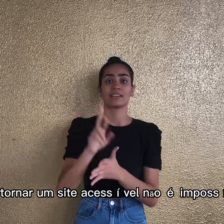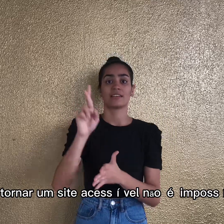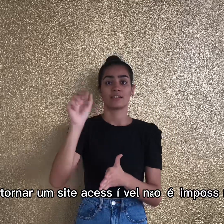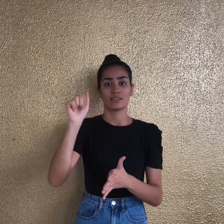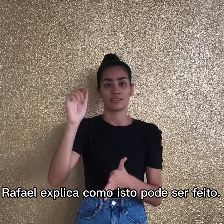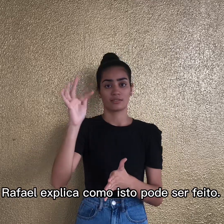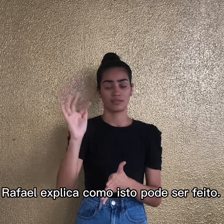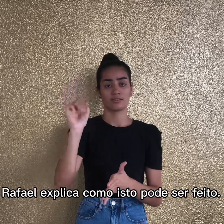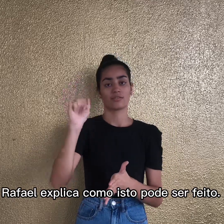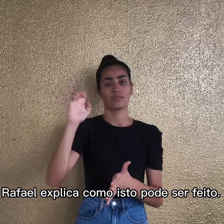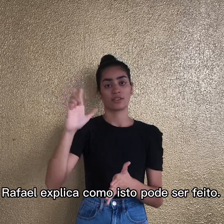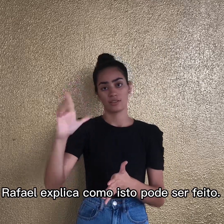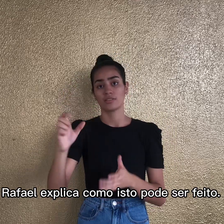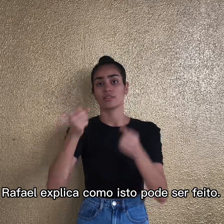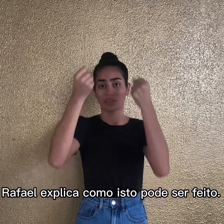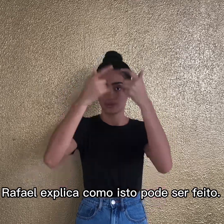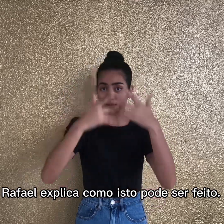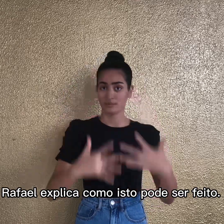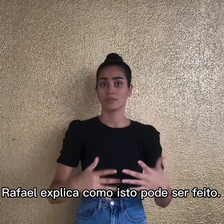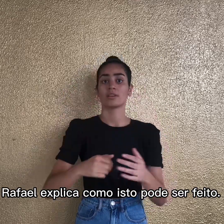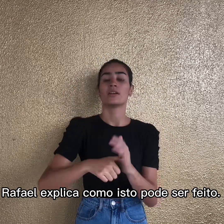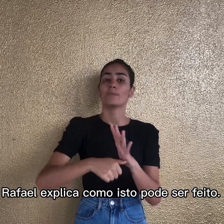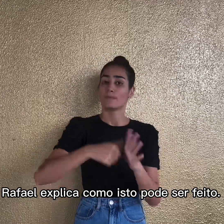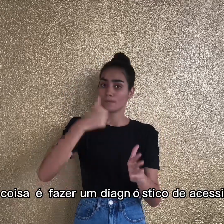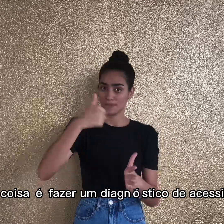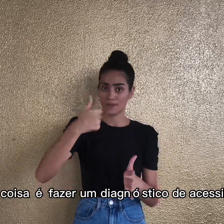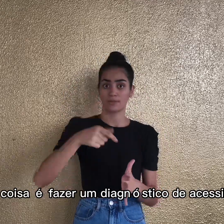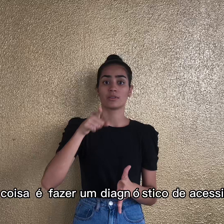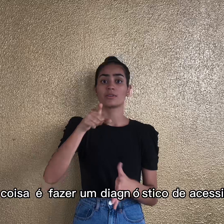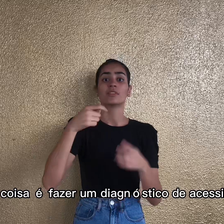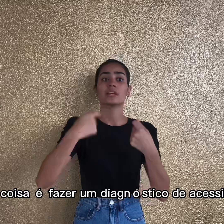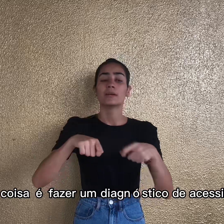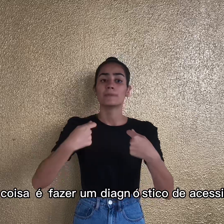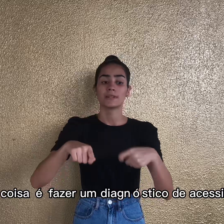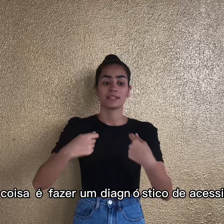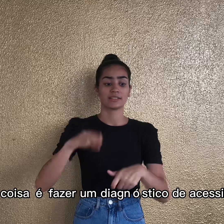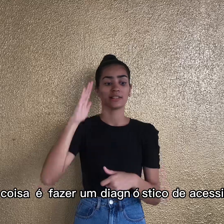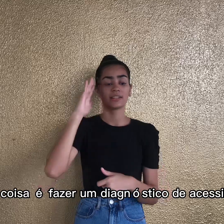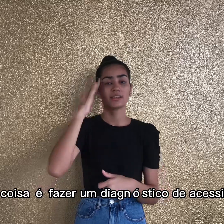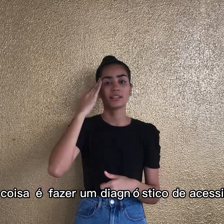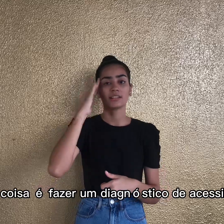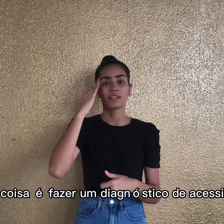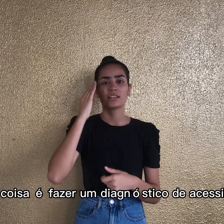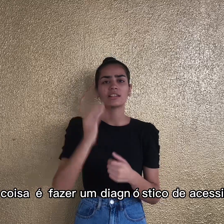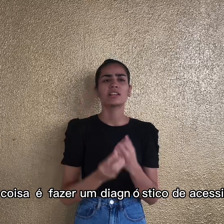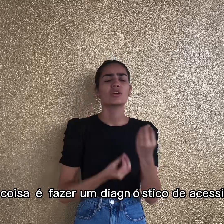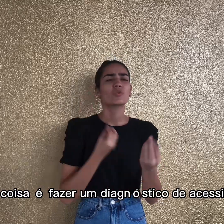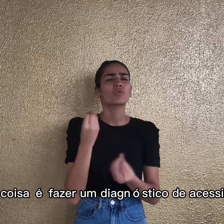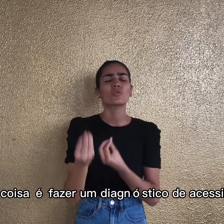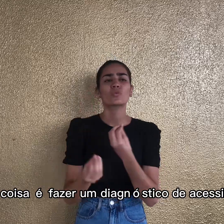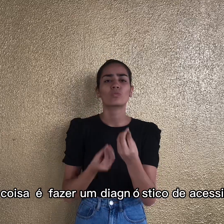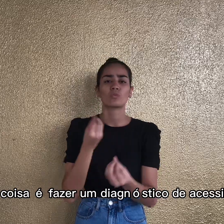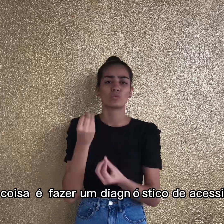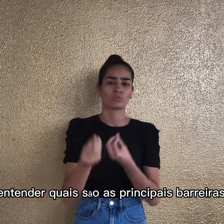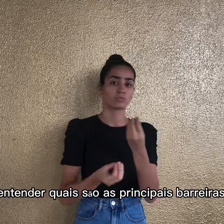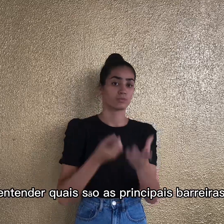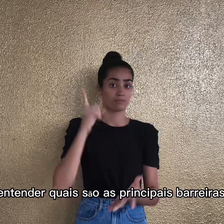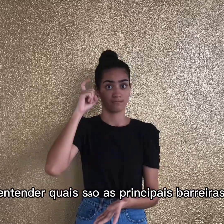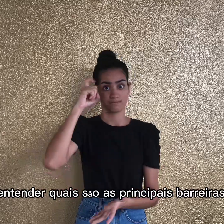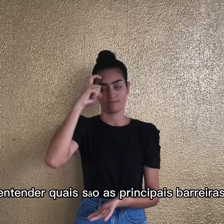impossível. Rafael explica como isto pode ser feito. A primeira coisa é fazer um diagnóstico de acessibilidade e entender quais